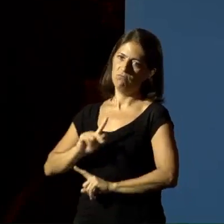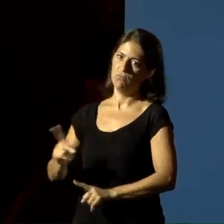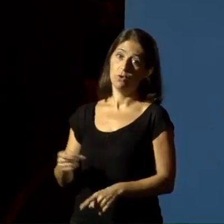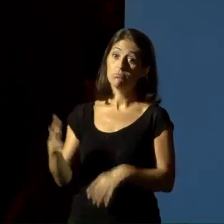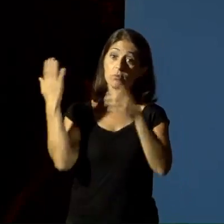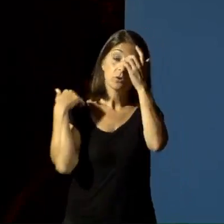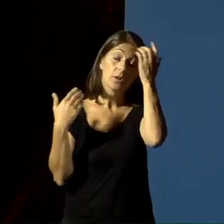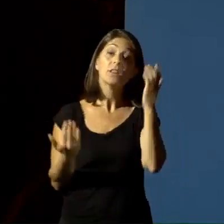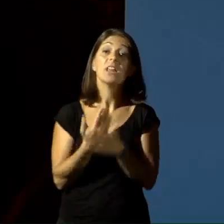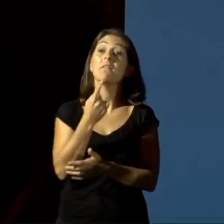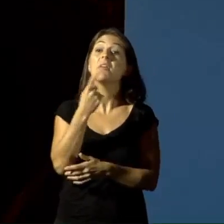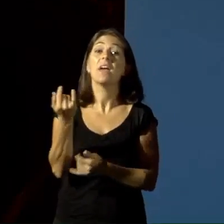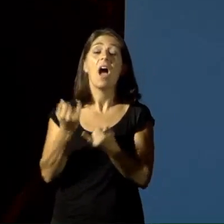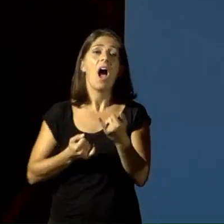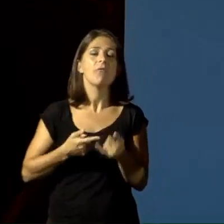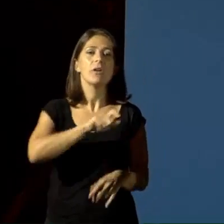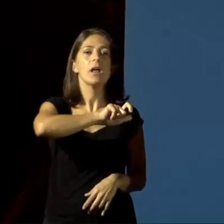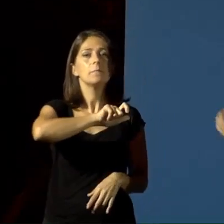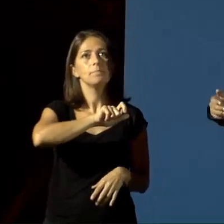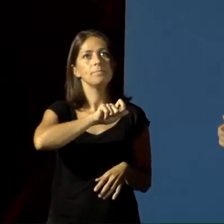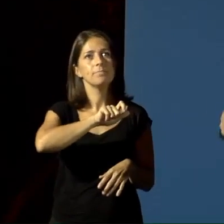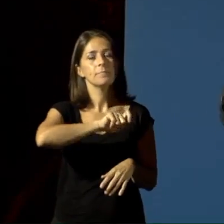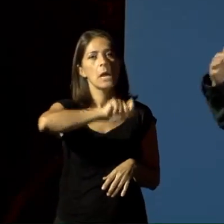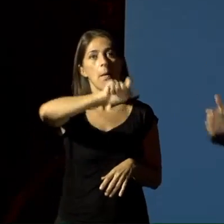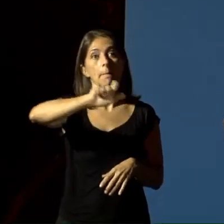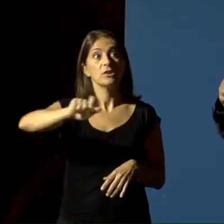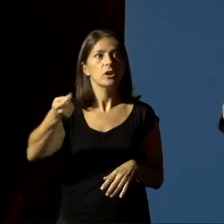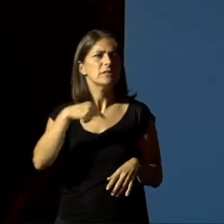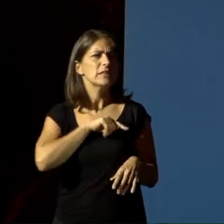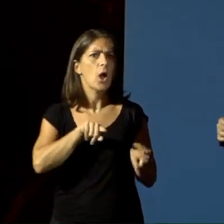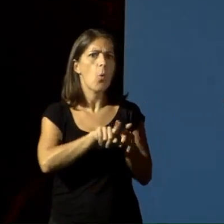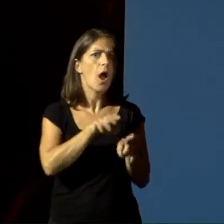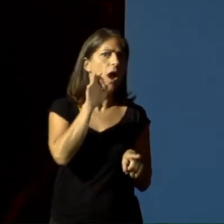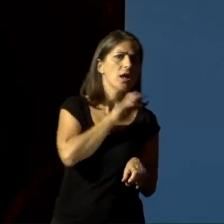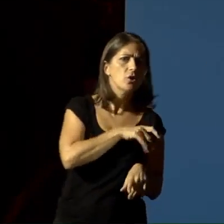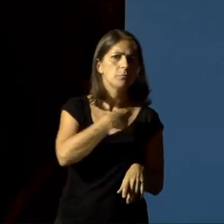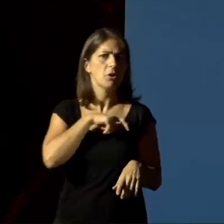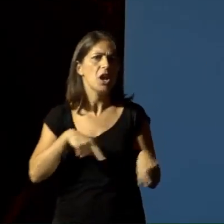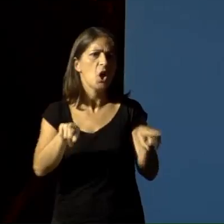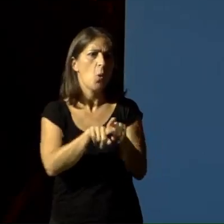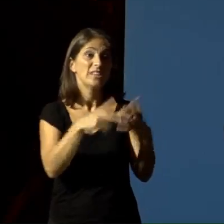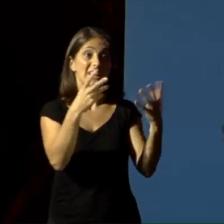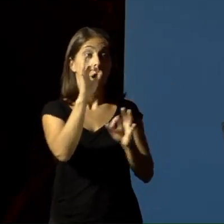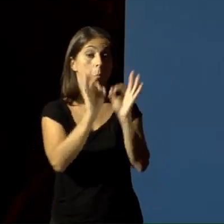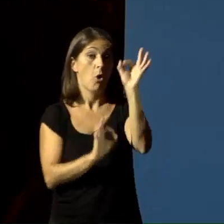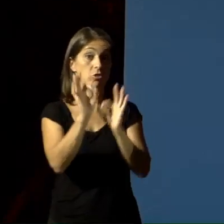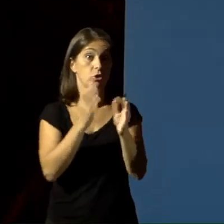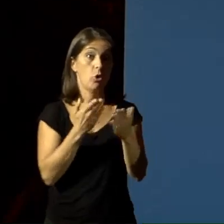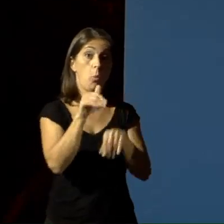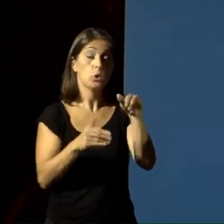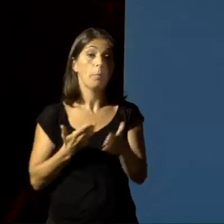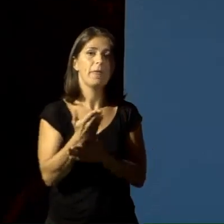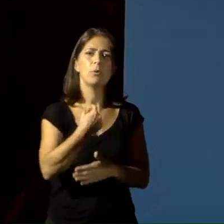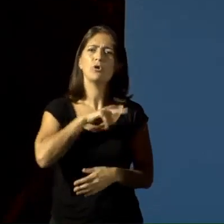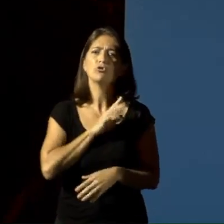día apelaban o 70% daqueles que se sentían tan galegos como españois para pedirlles o voto. Nós, desde